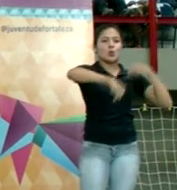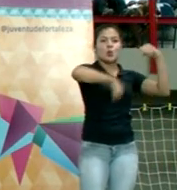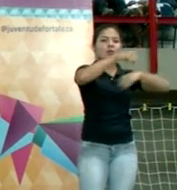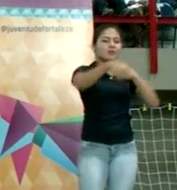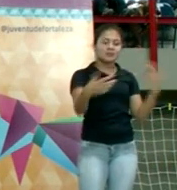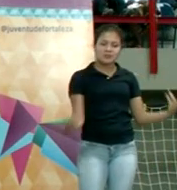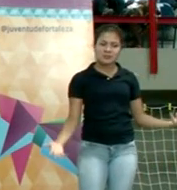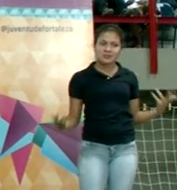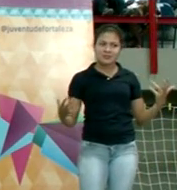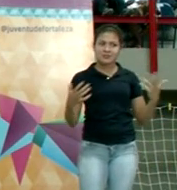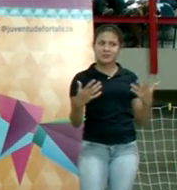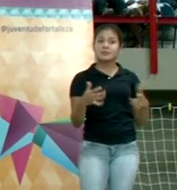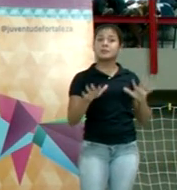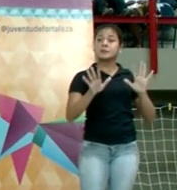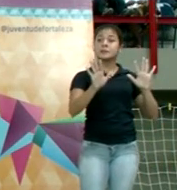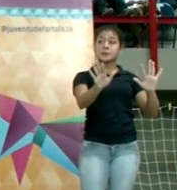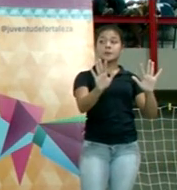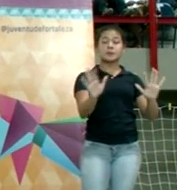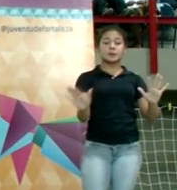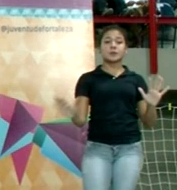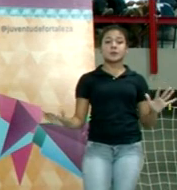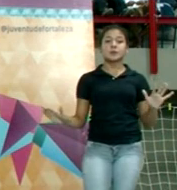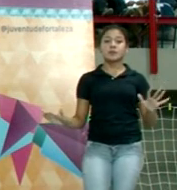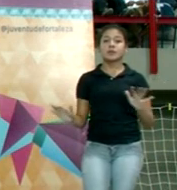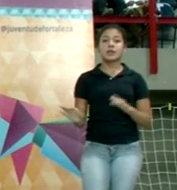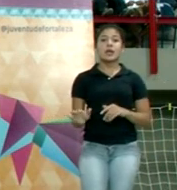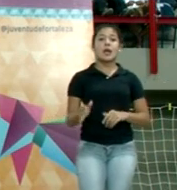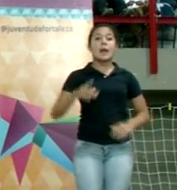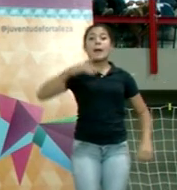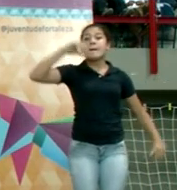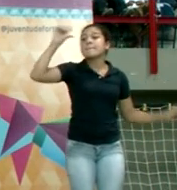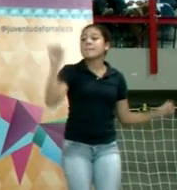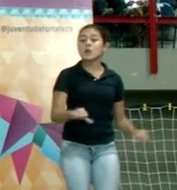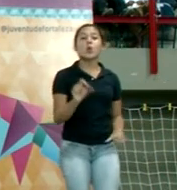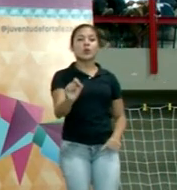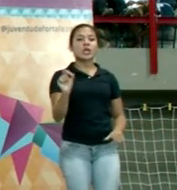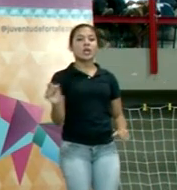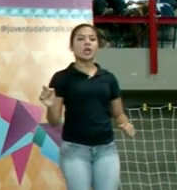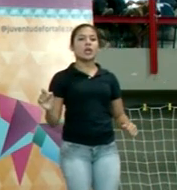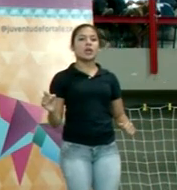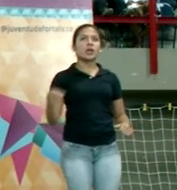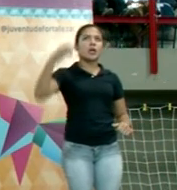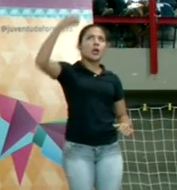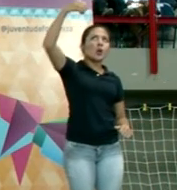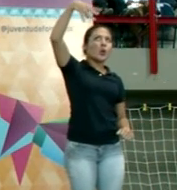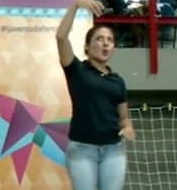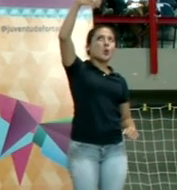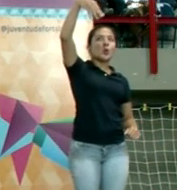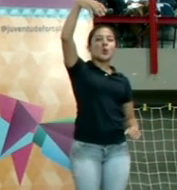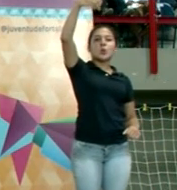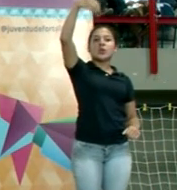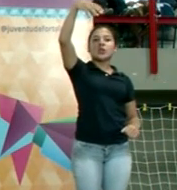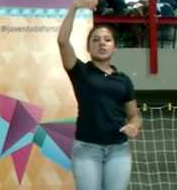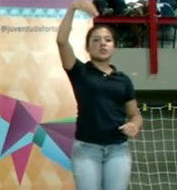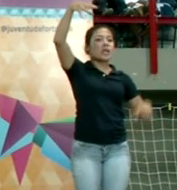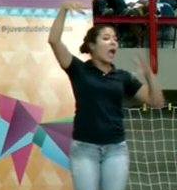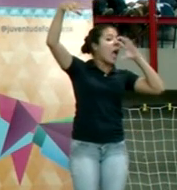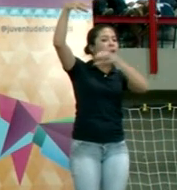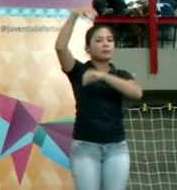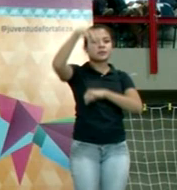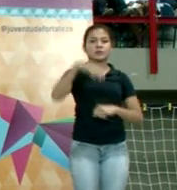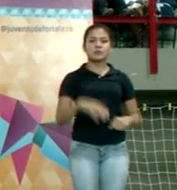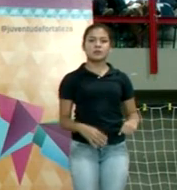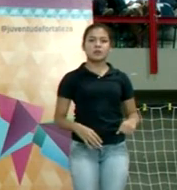Isso é questão de prova. O que é mais rápido, pessoal? É a luz ou é o som? A luz é muito mais rápida do que o